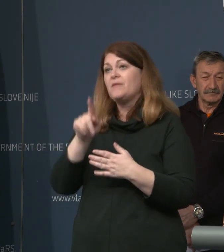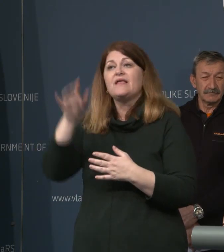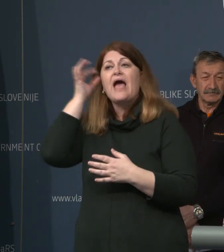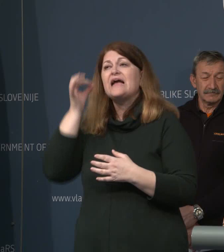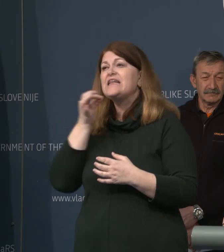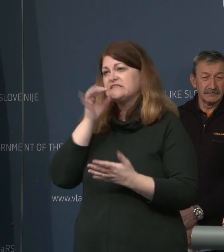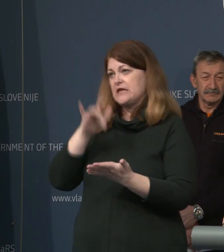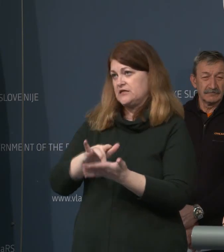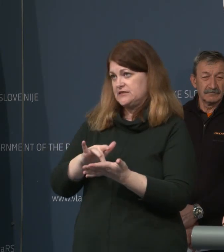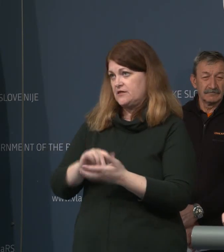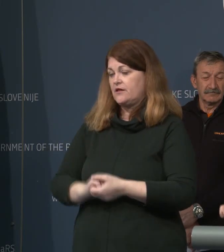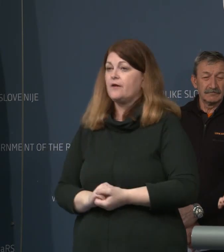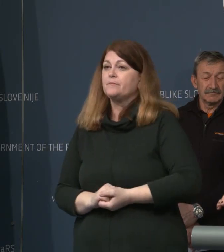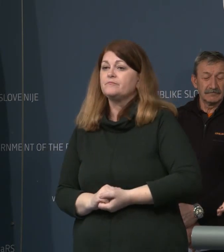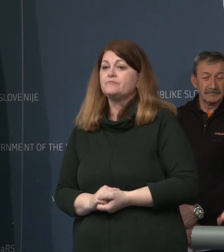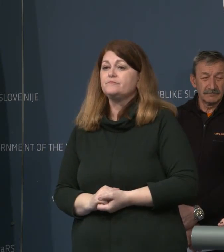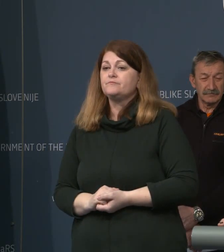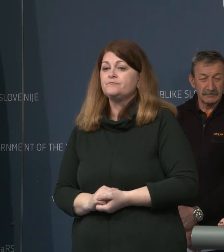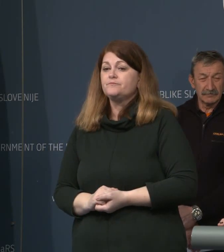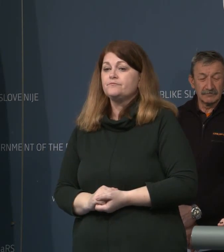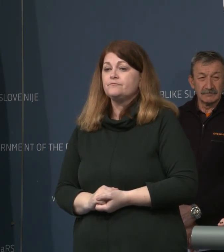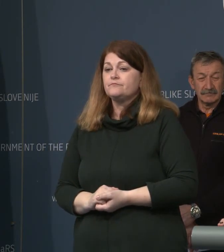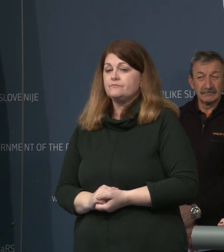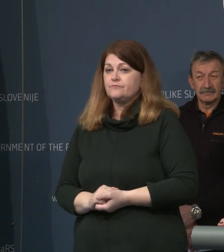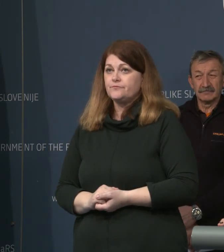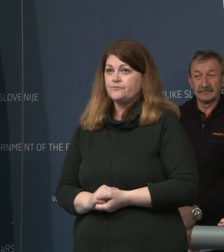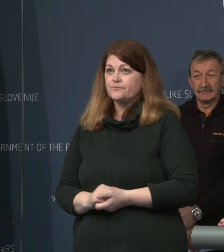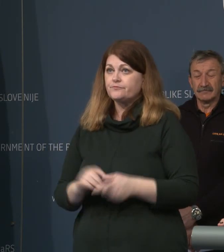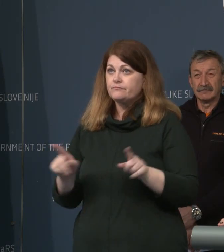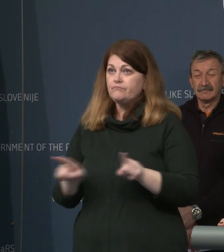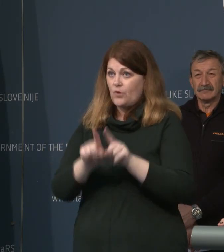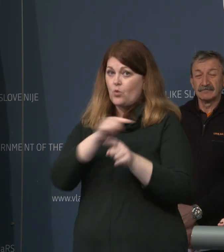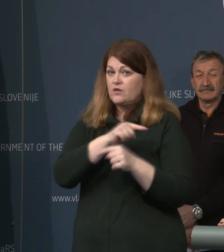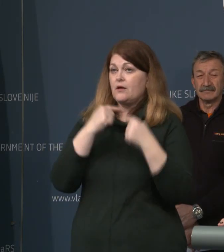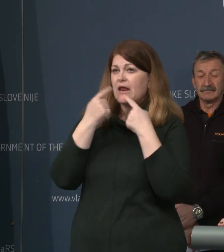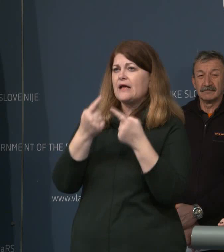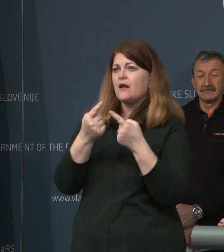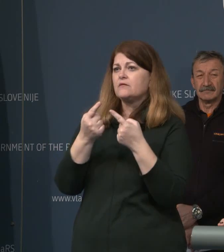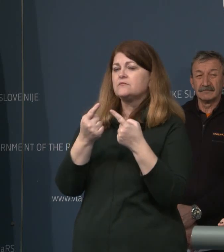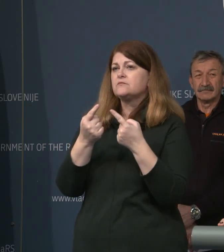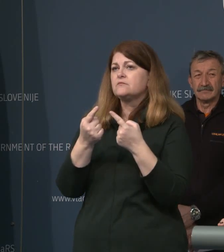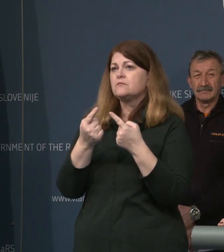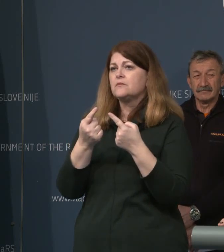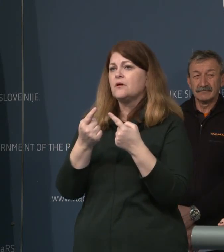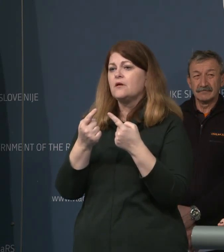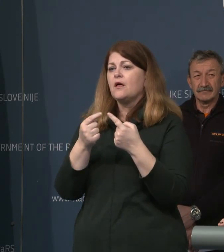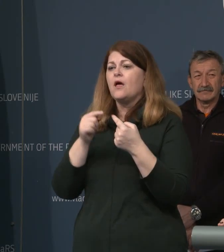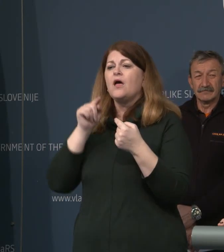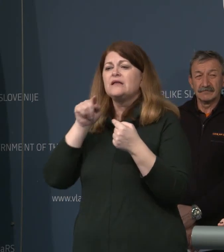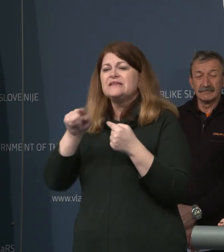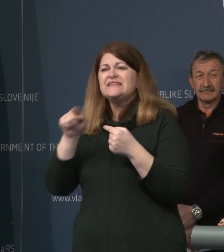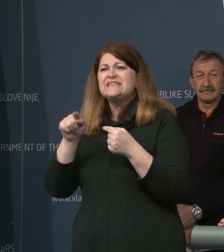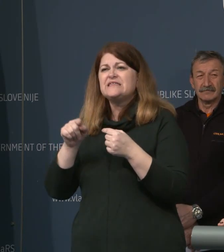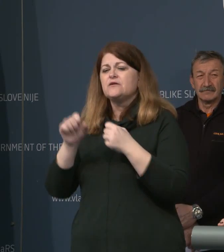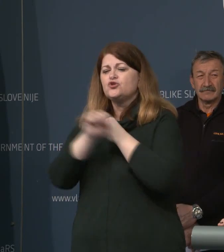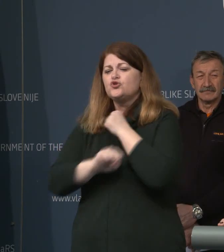kliničnega centra. Na klicnem, torej, kot sem rekla, operaterji,